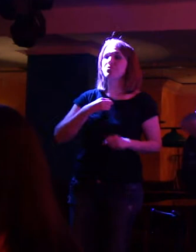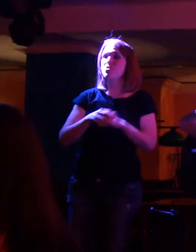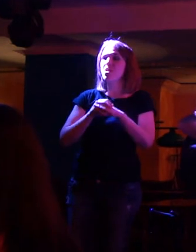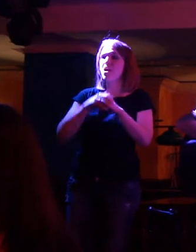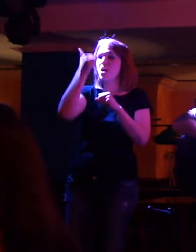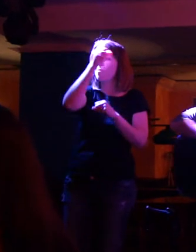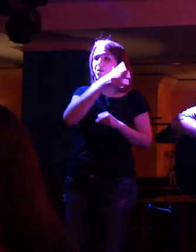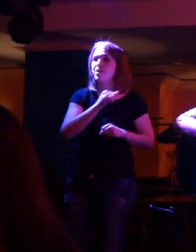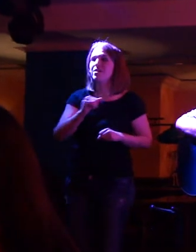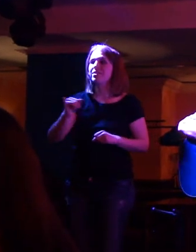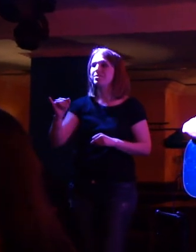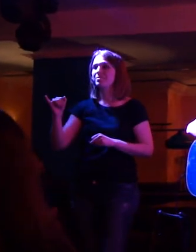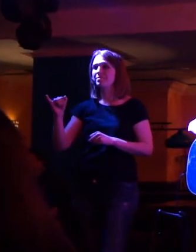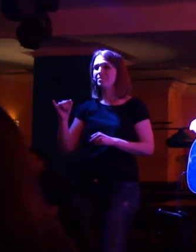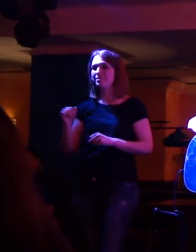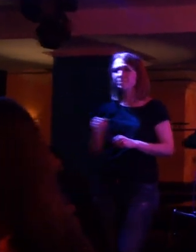Tengo un amigo